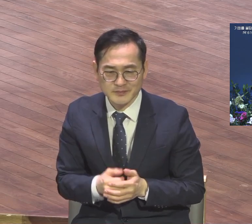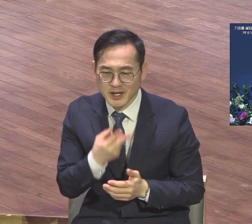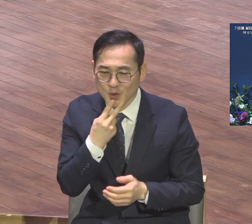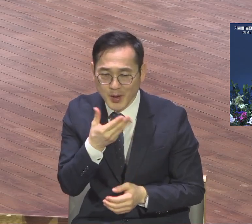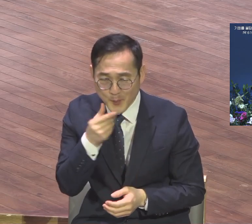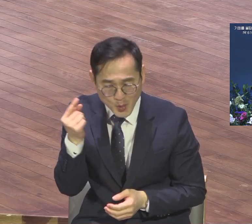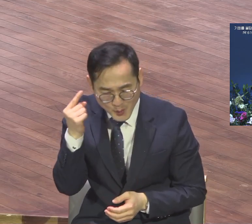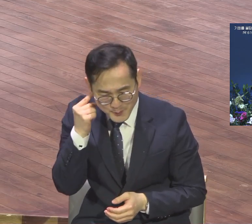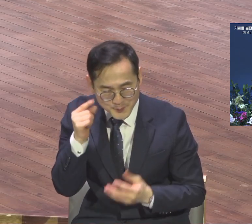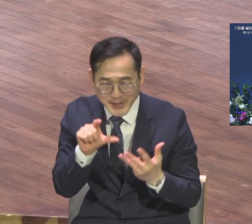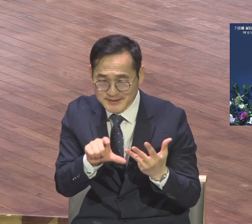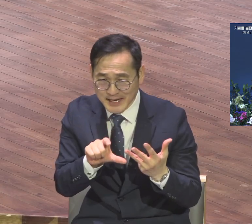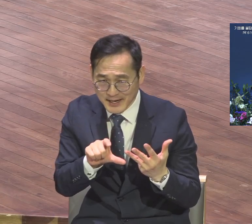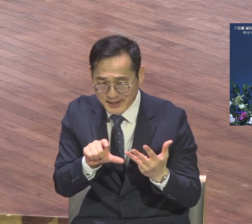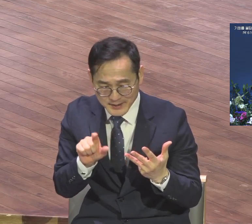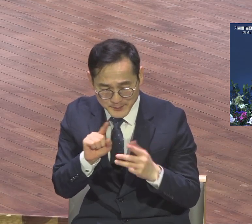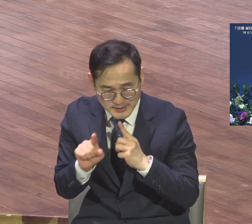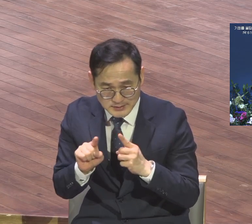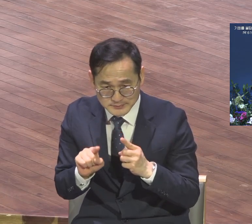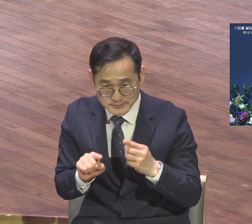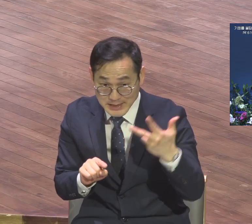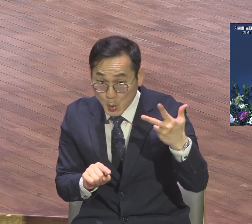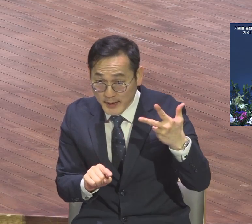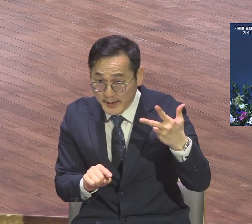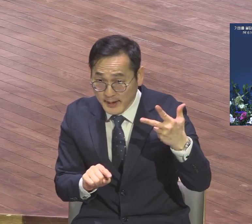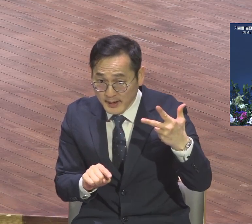44절, 요한일서 3장 8절. 이거 일곱 구절.